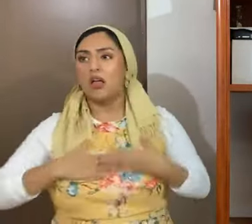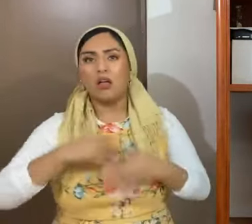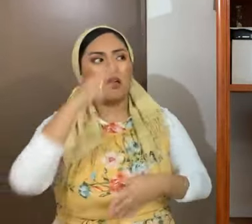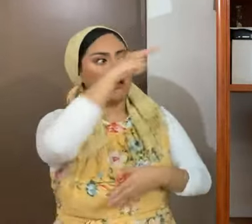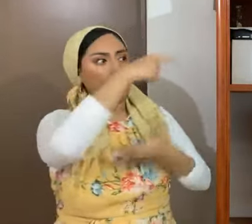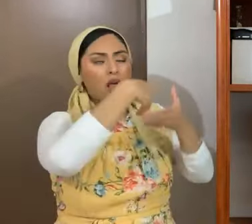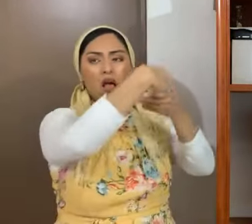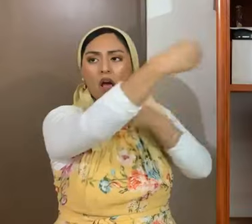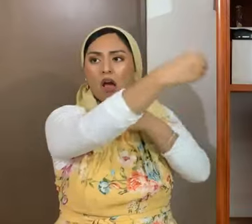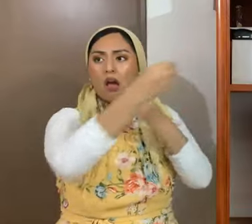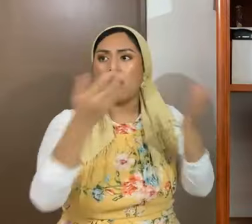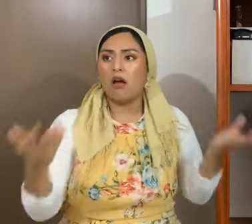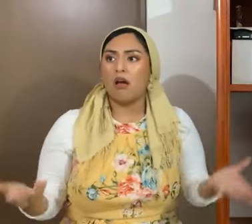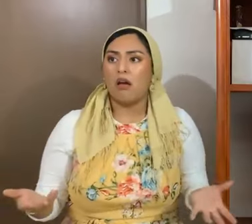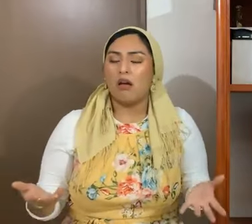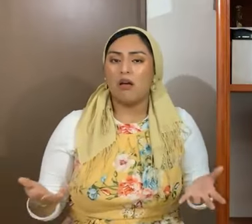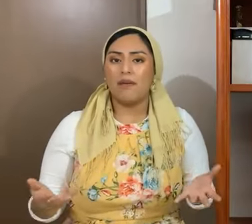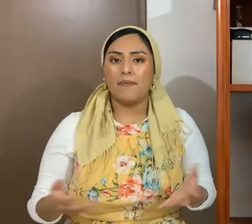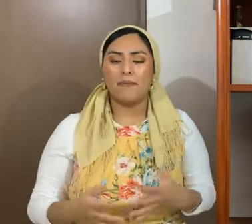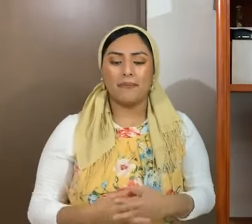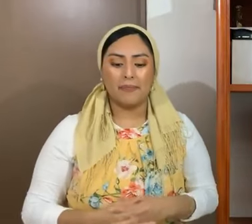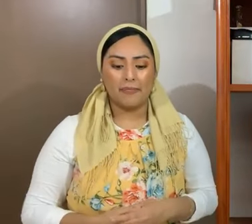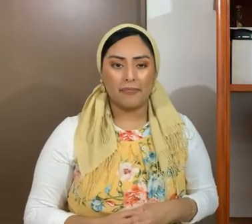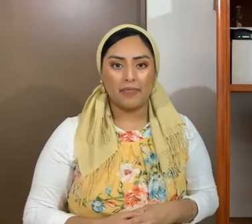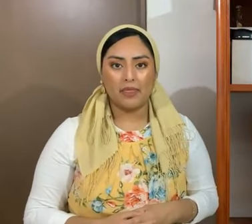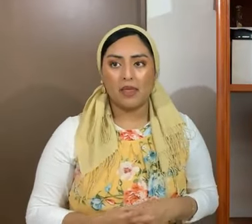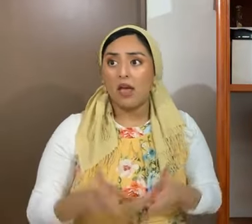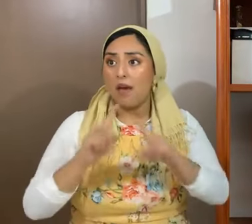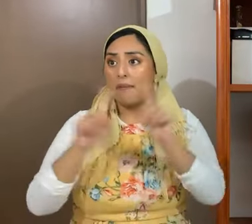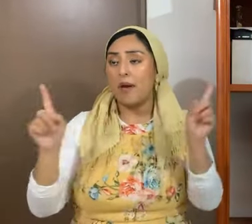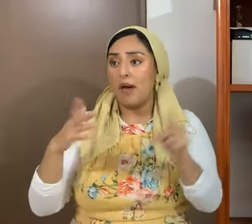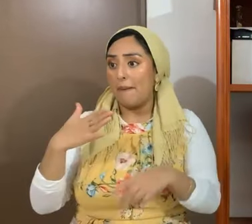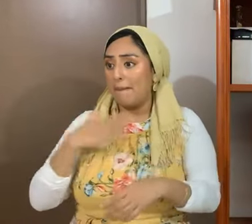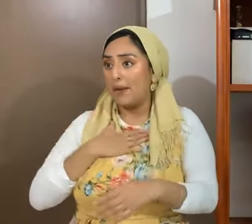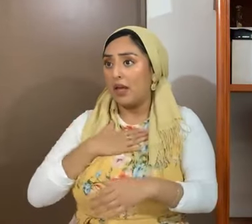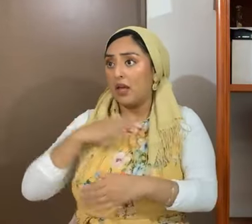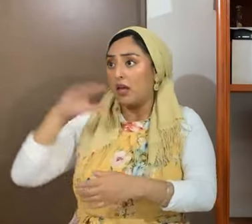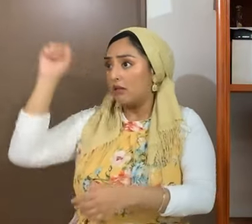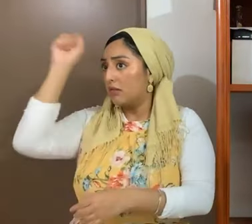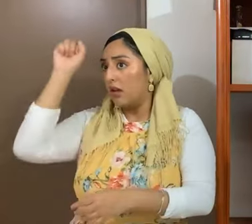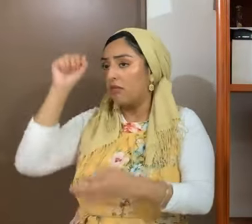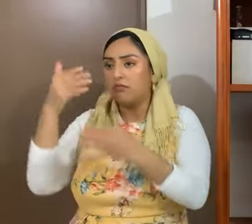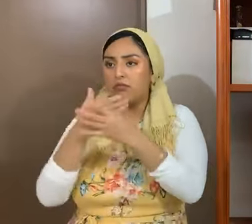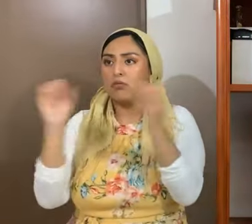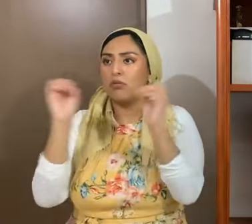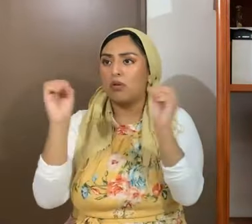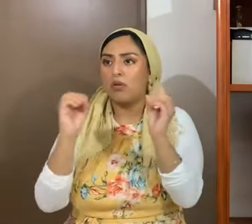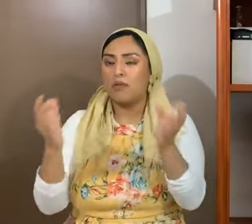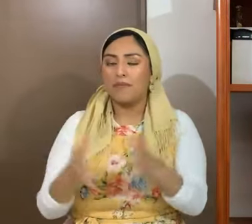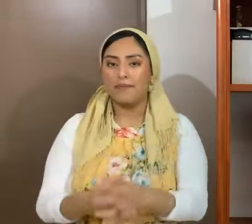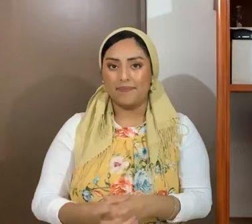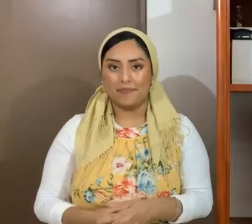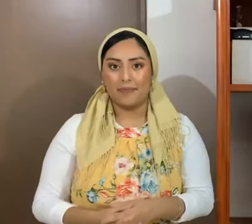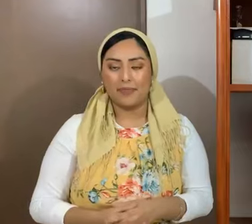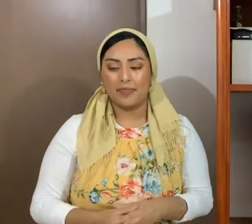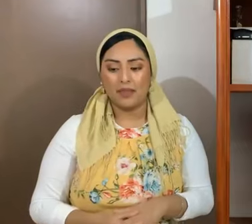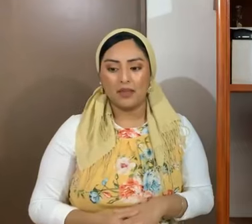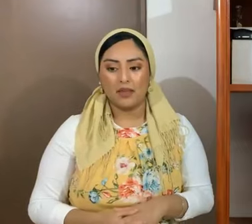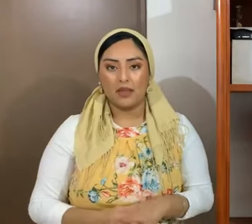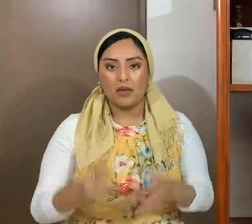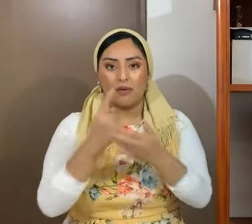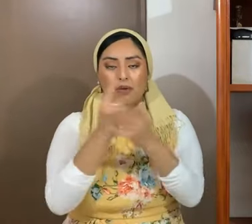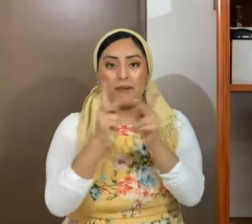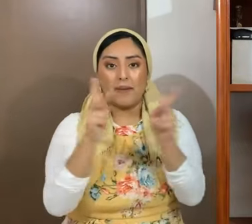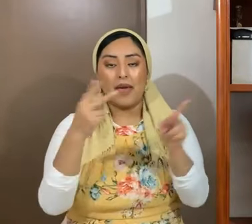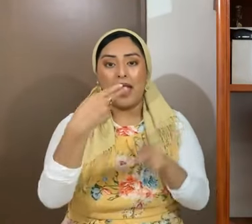Cohen Abiatar y a Joab y al general del ejército, mas a Salomón, tu siervo, no ha convidado. Aquí es donde se unen las dos, la